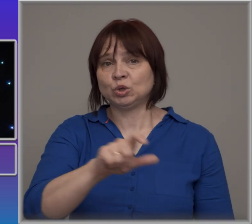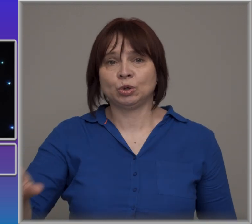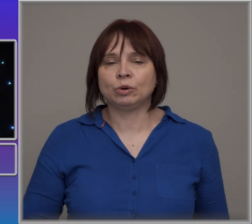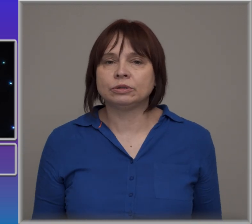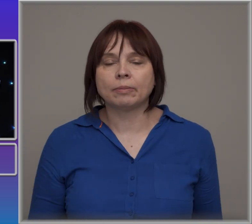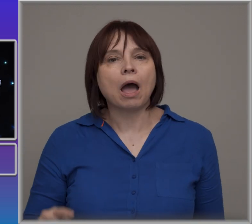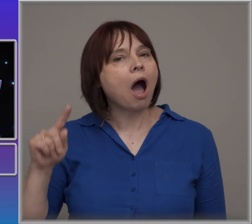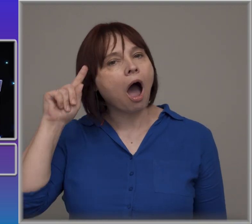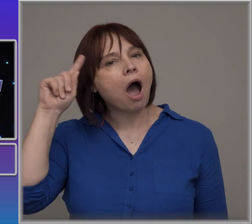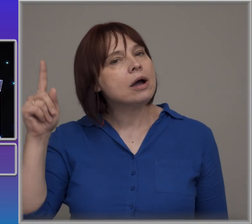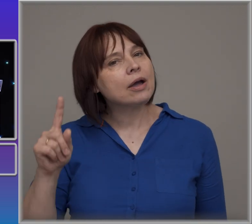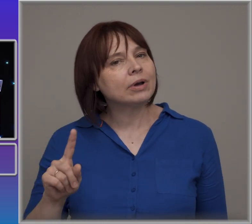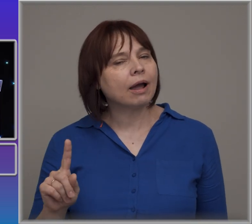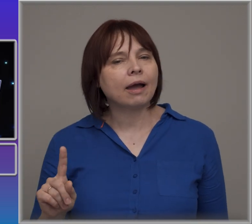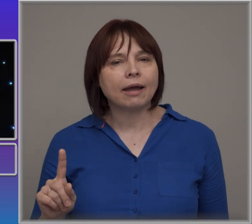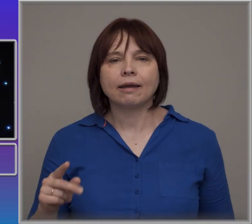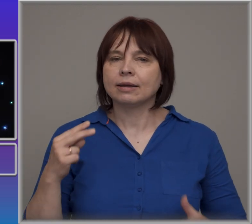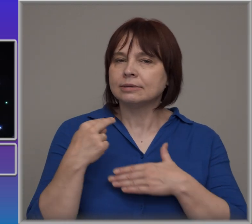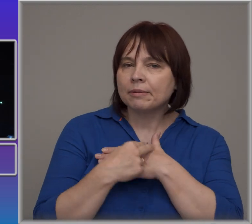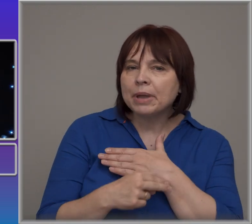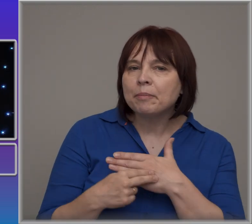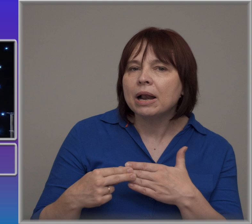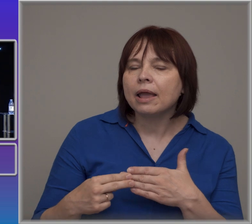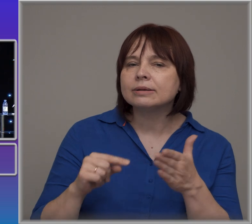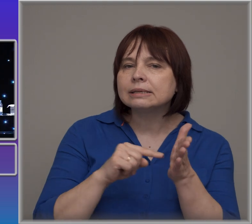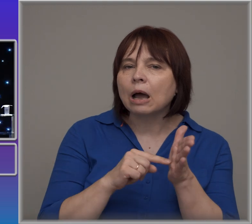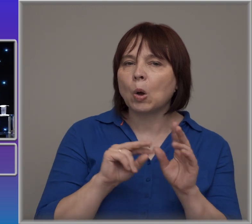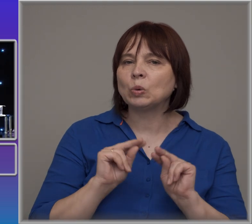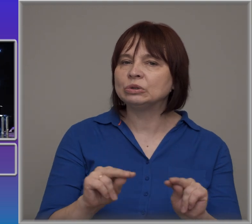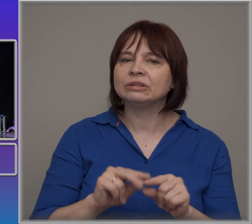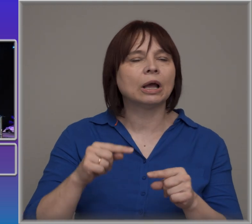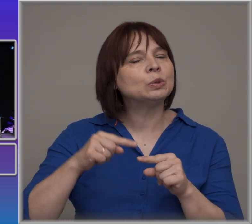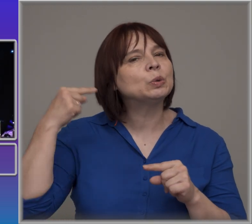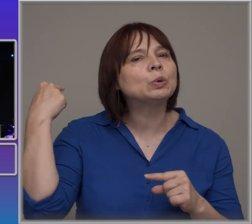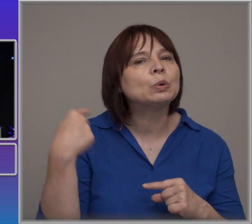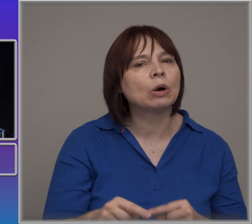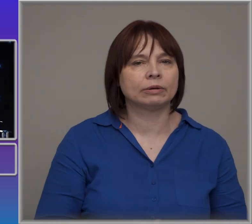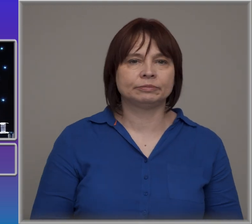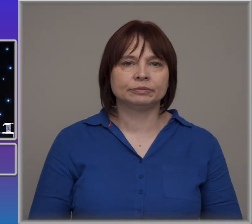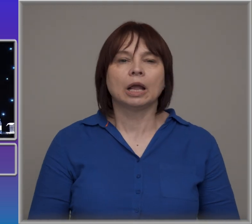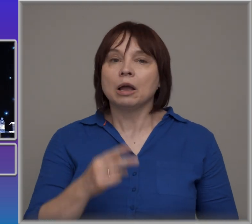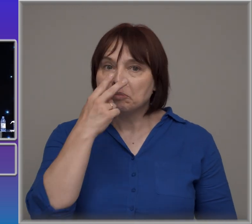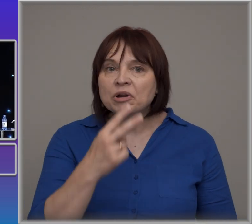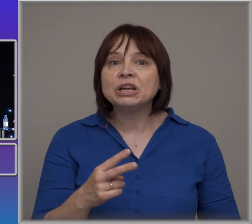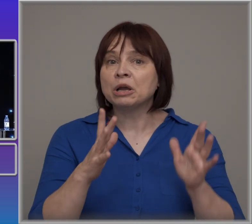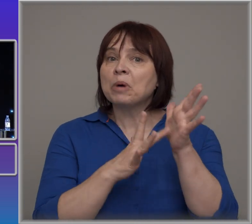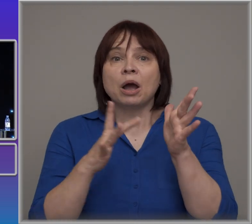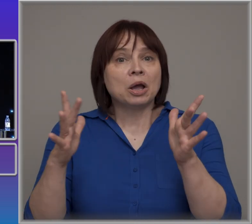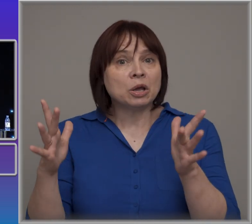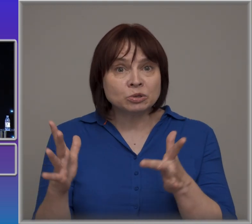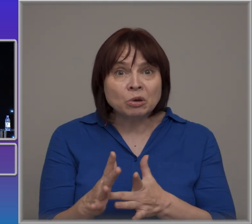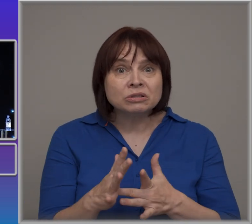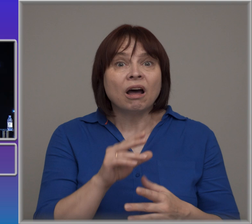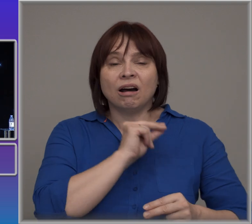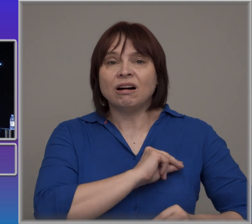есть грязная работа. Или другое, есть как бы аристократы, которые стараются ничего не